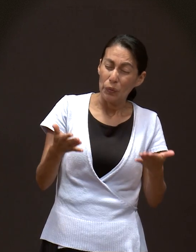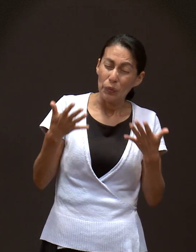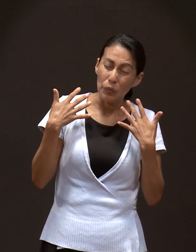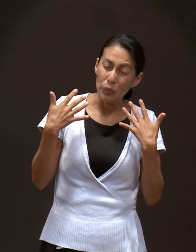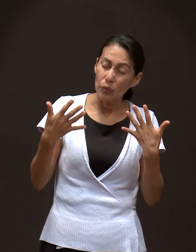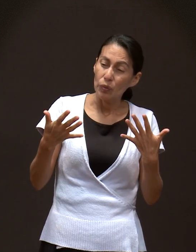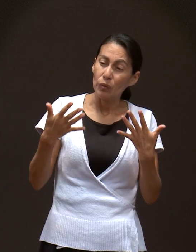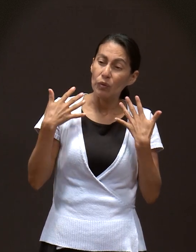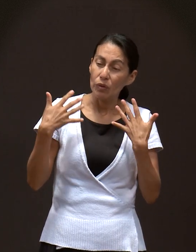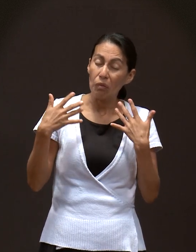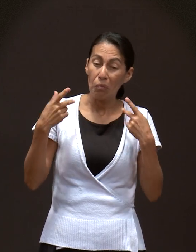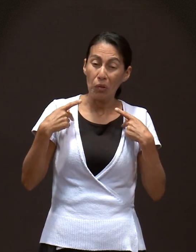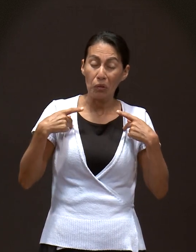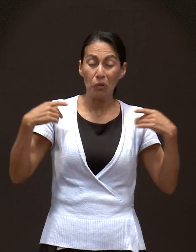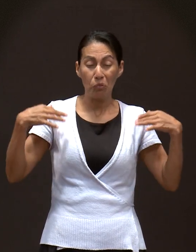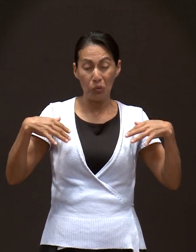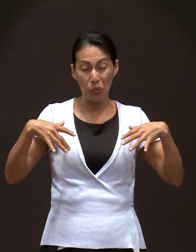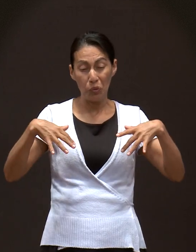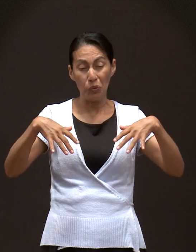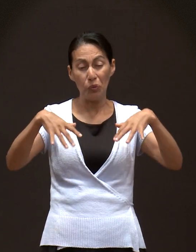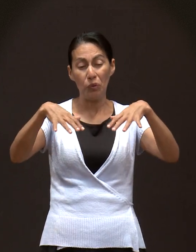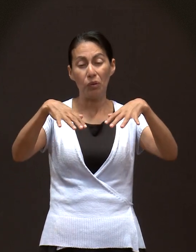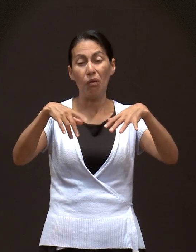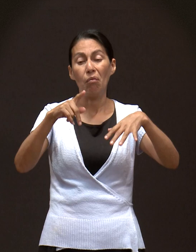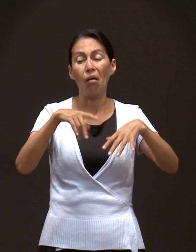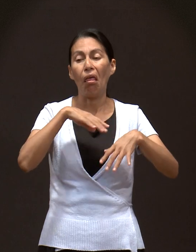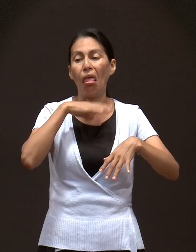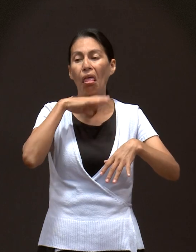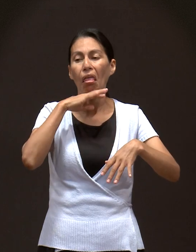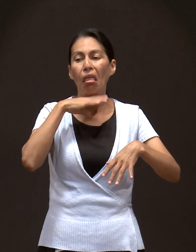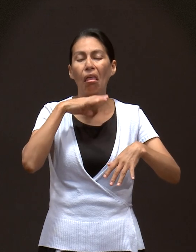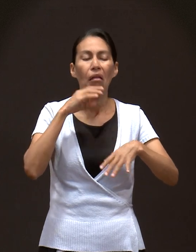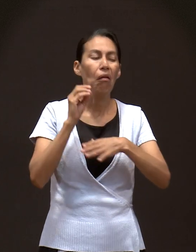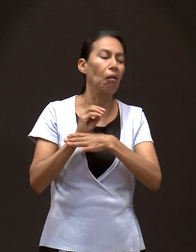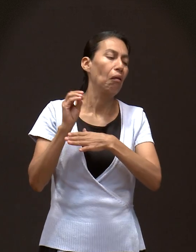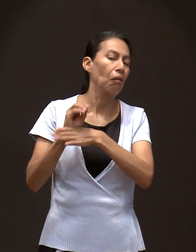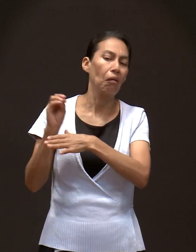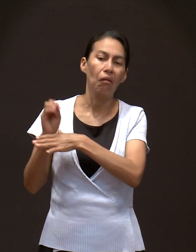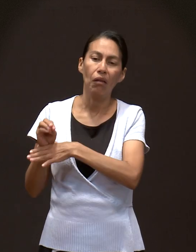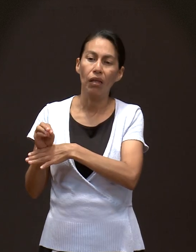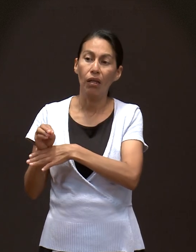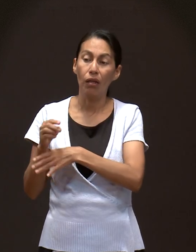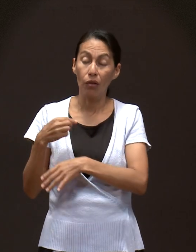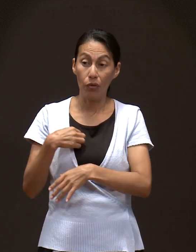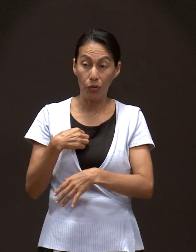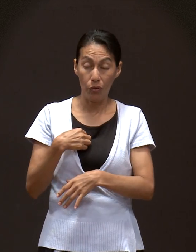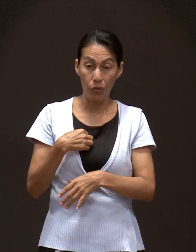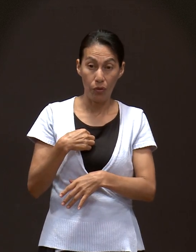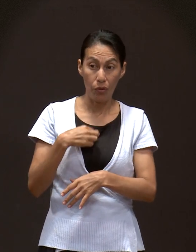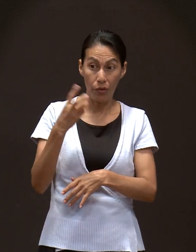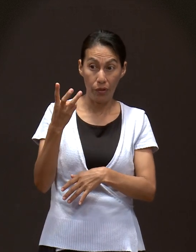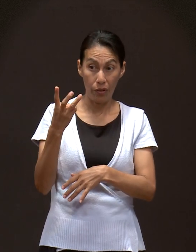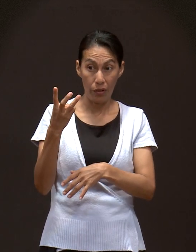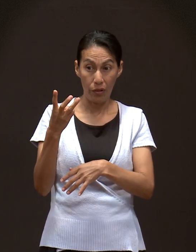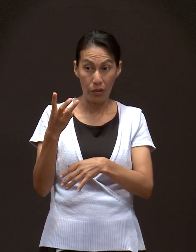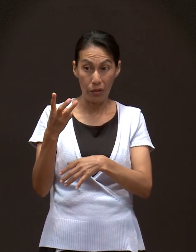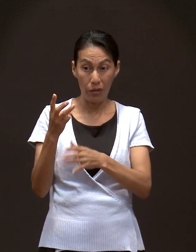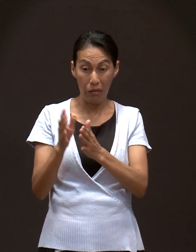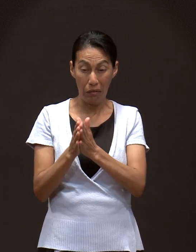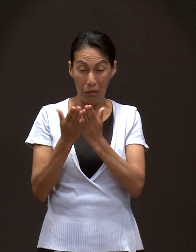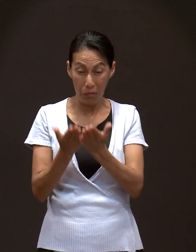mucha gente, pero nadie me hacía caso. Y llevaba como tres libros. Después de tener veinte